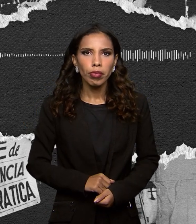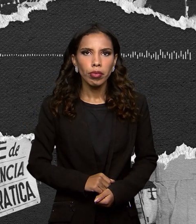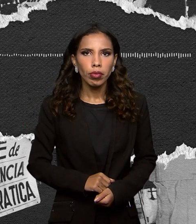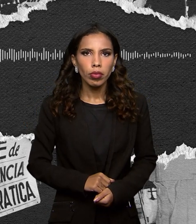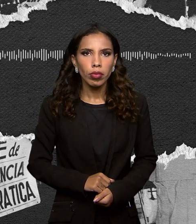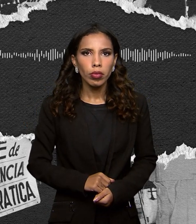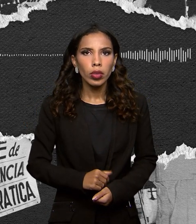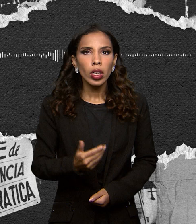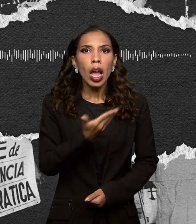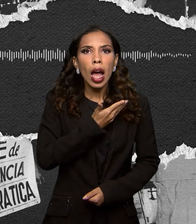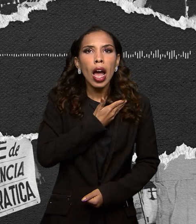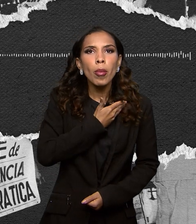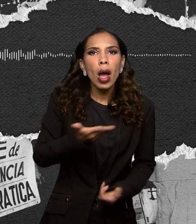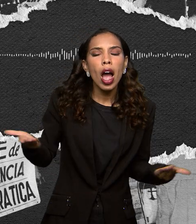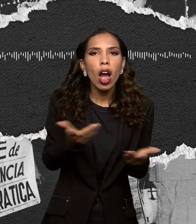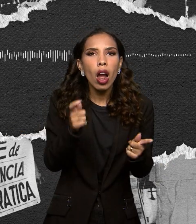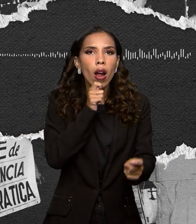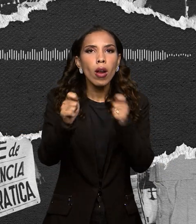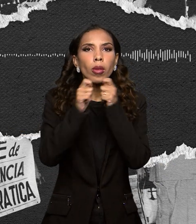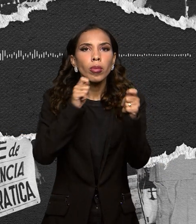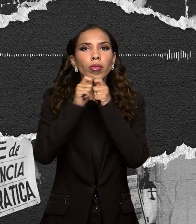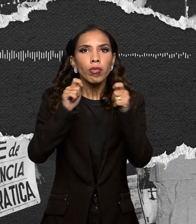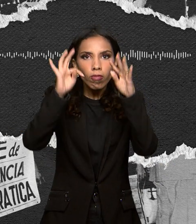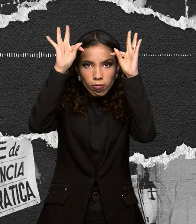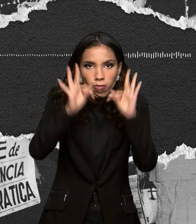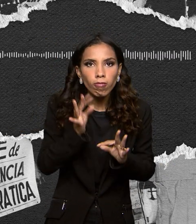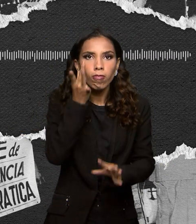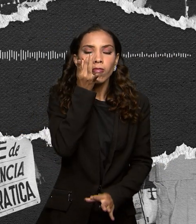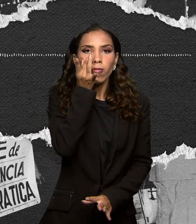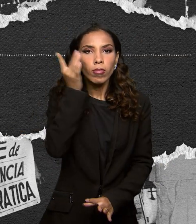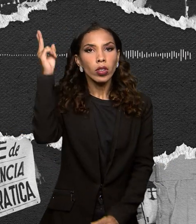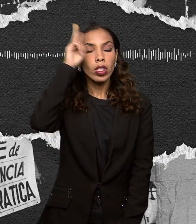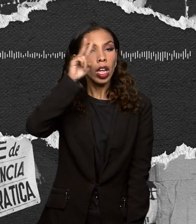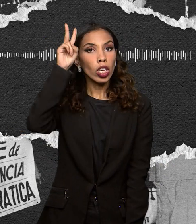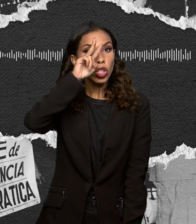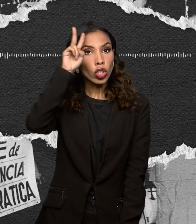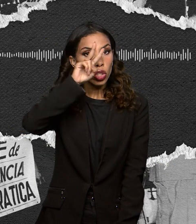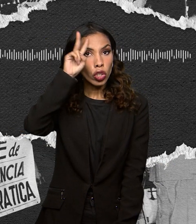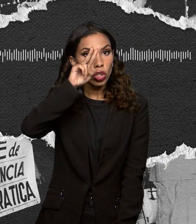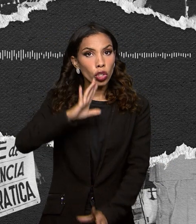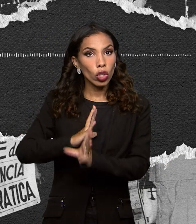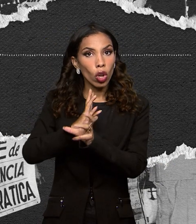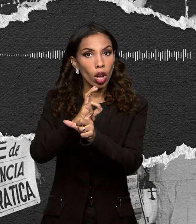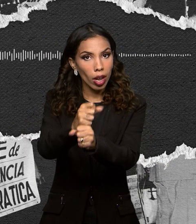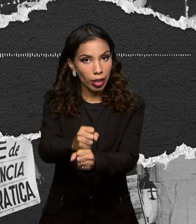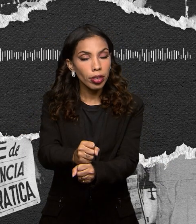Amigo ouvinte, aqui fala o repórter Esso, testemunho ocular da história.